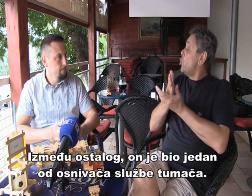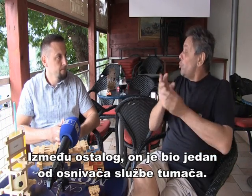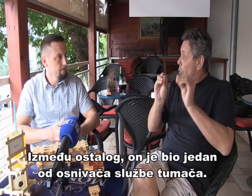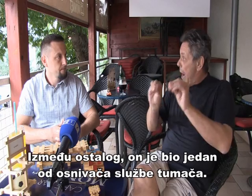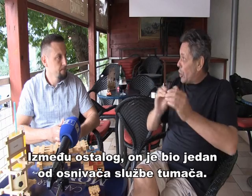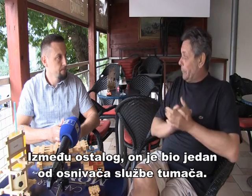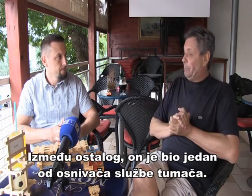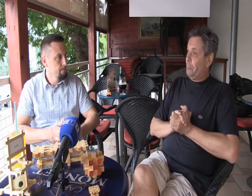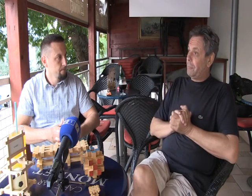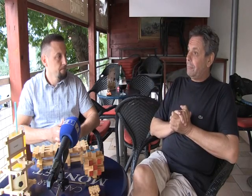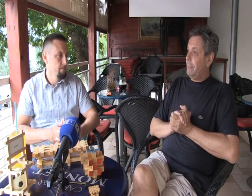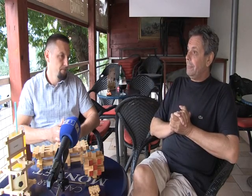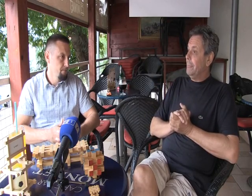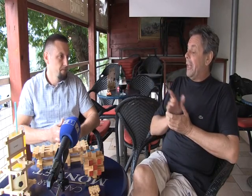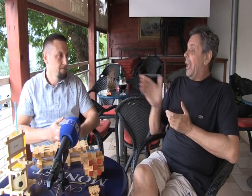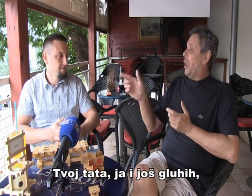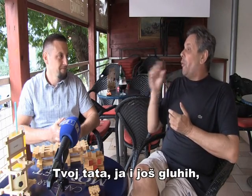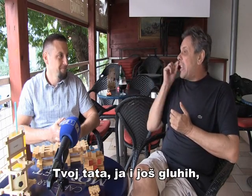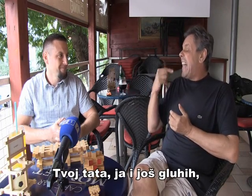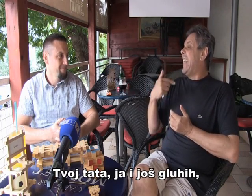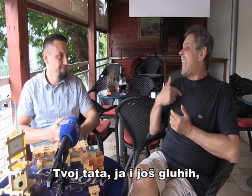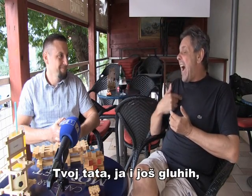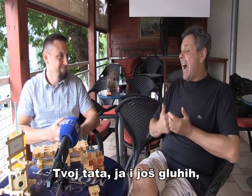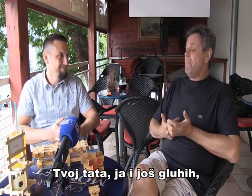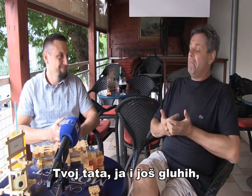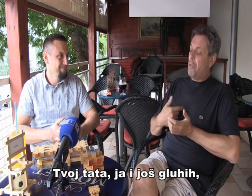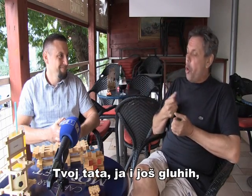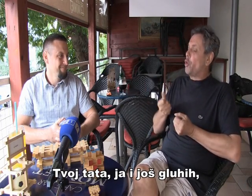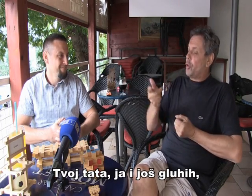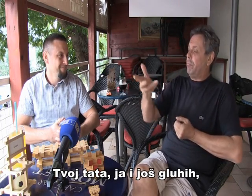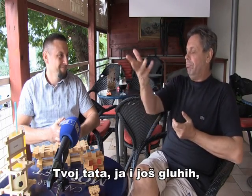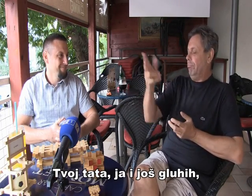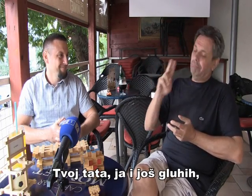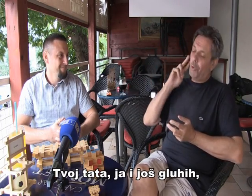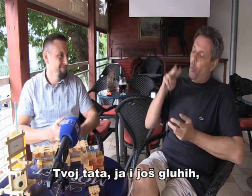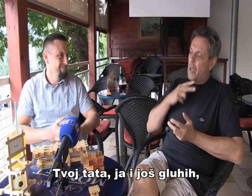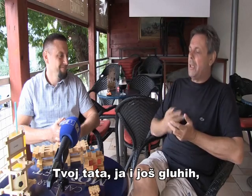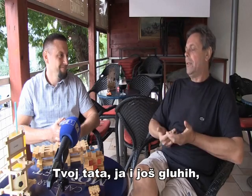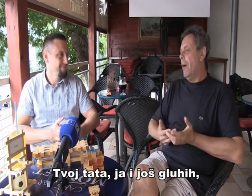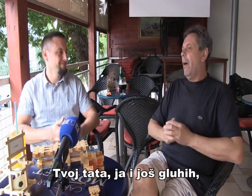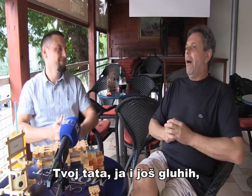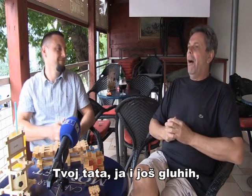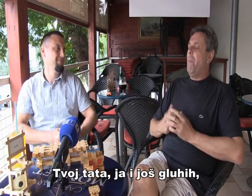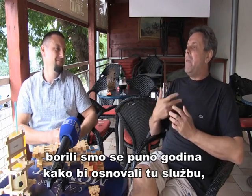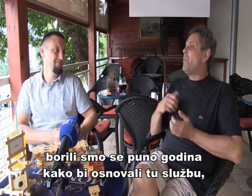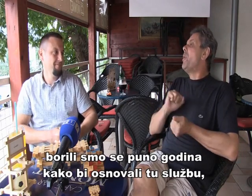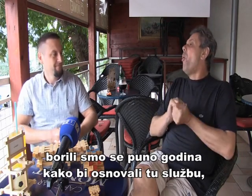službe tumača. Tvoj tata, ja, još gluhih, mi smo se